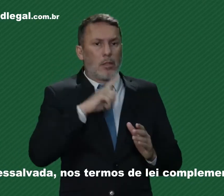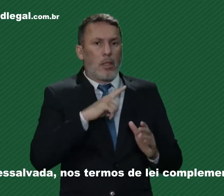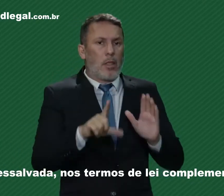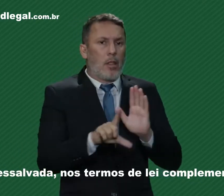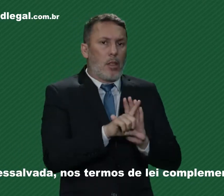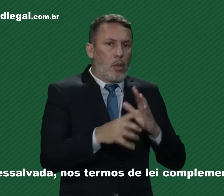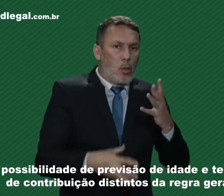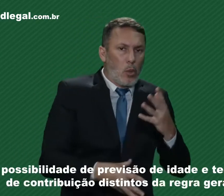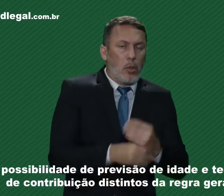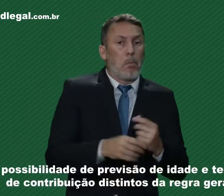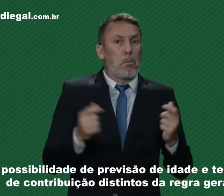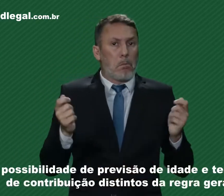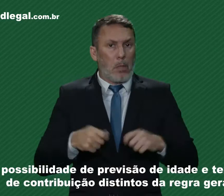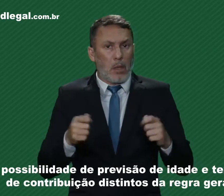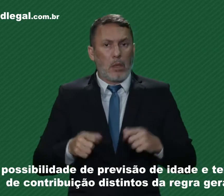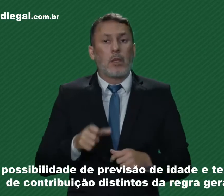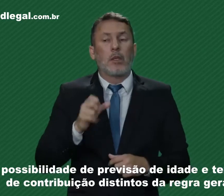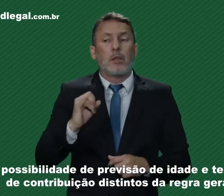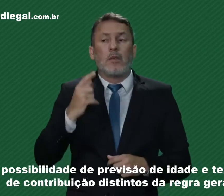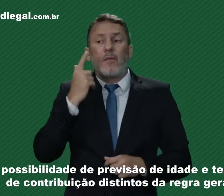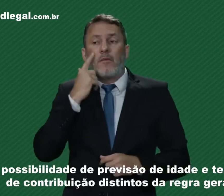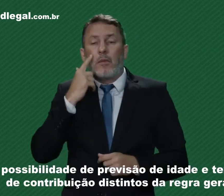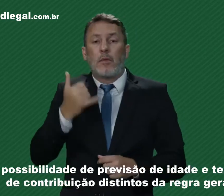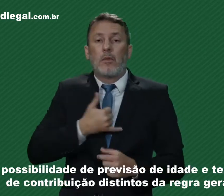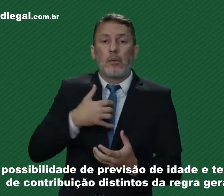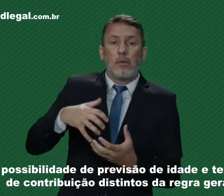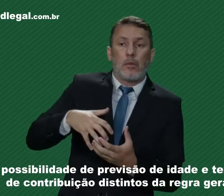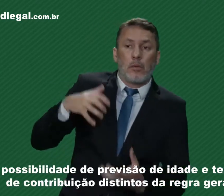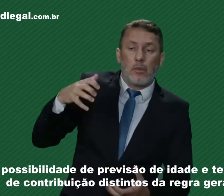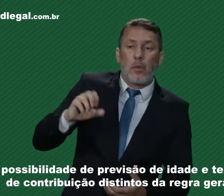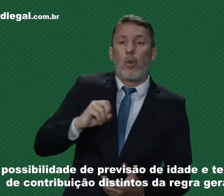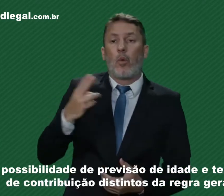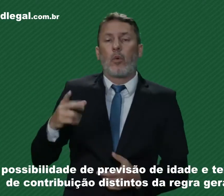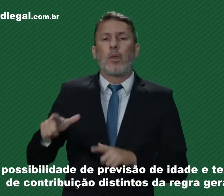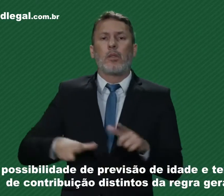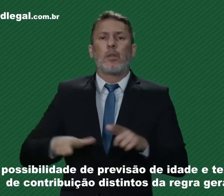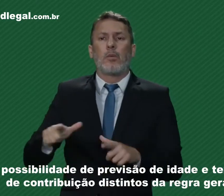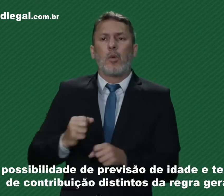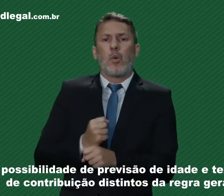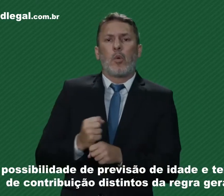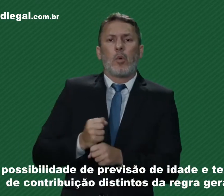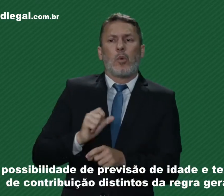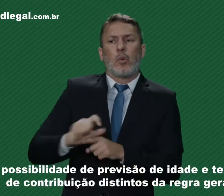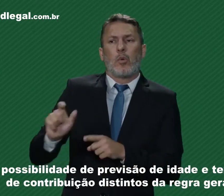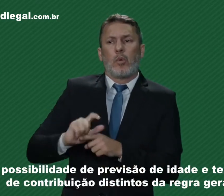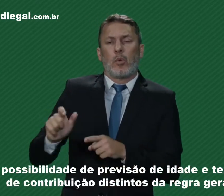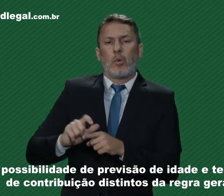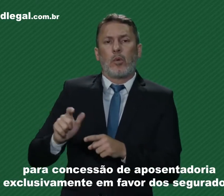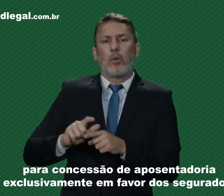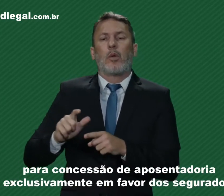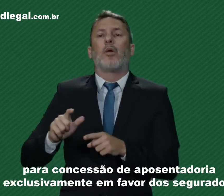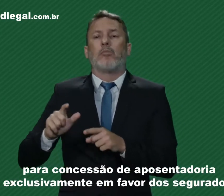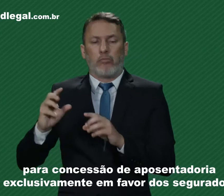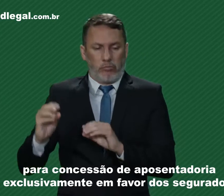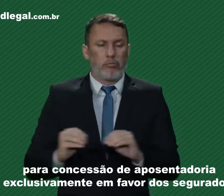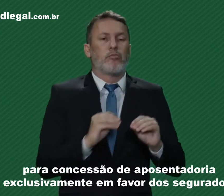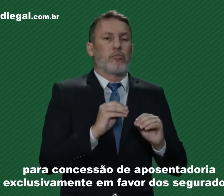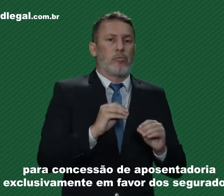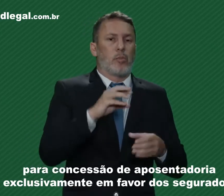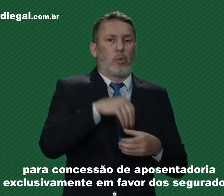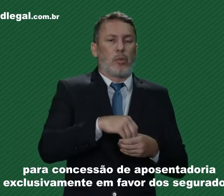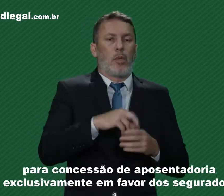de lei complementar, a possibilidade de previsão de idade e tempo de contribuição distintos da regra geral para a concessão